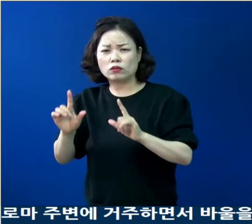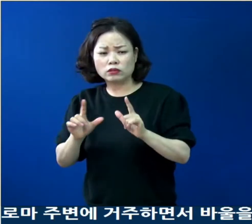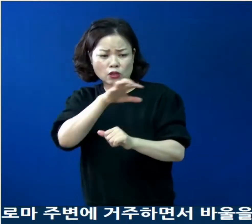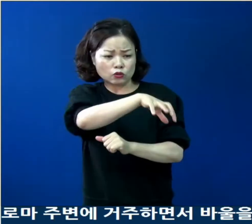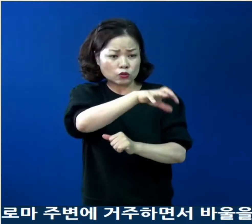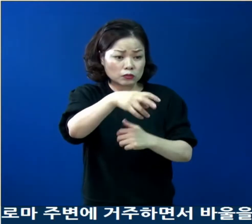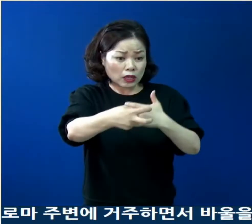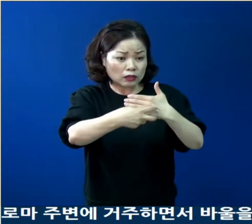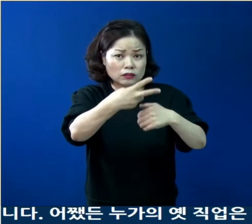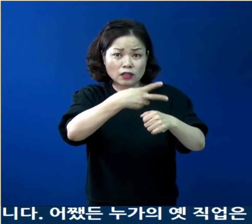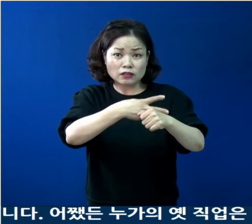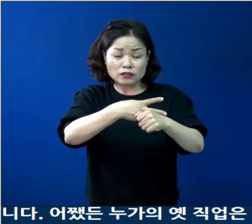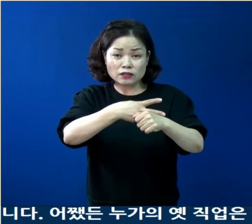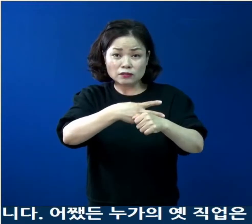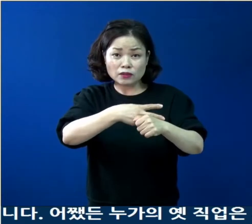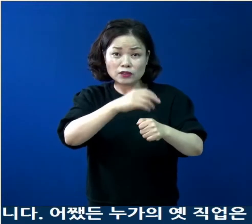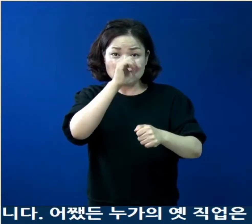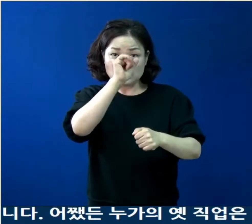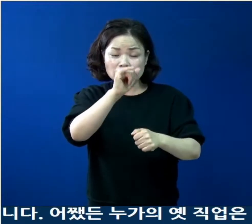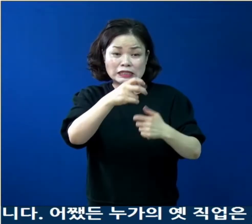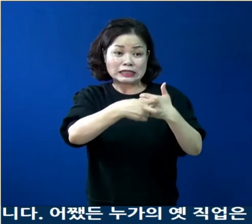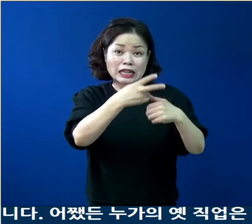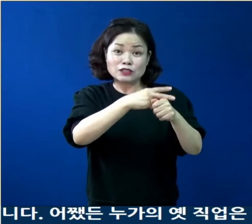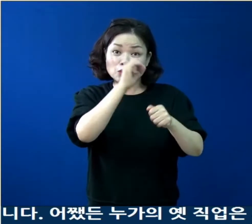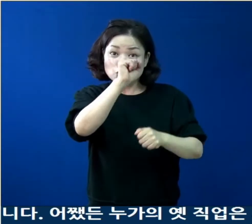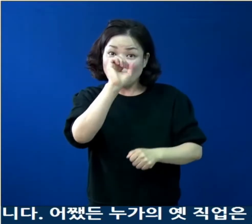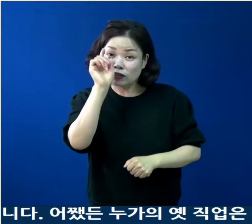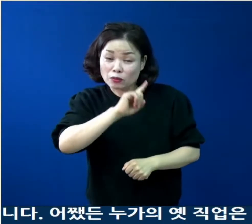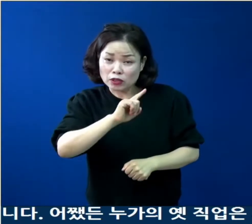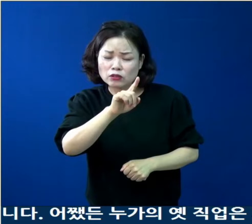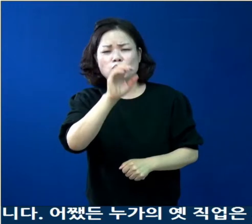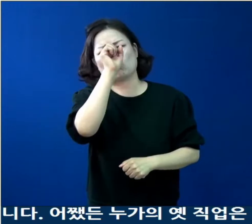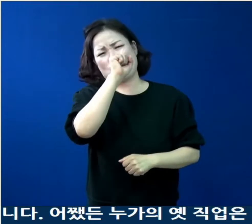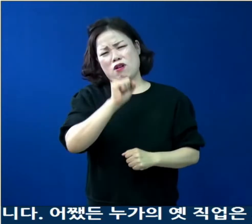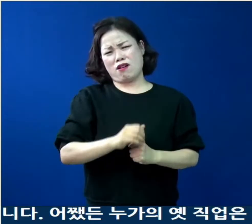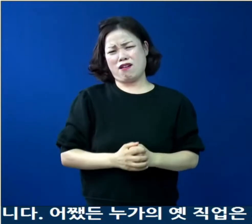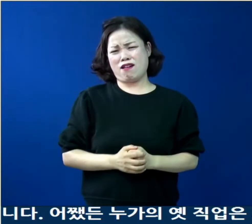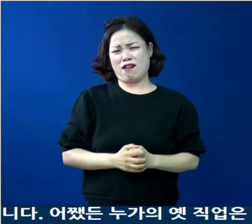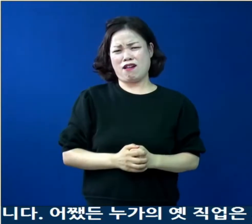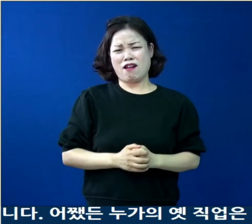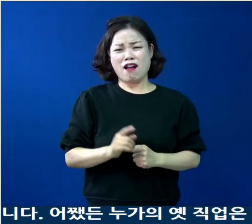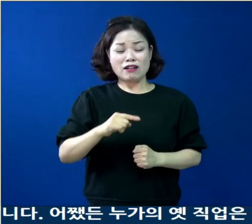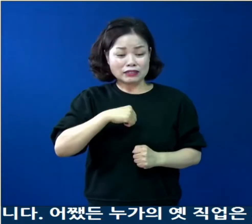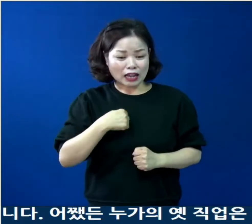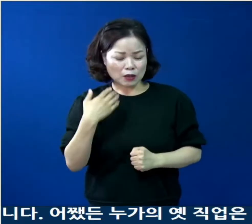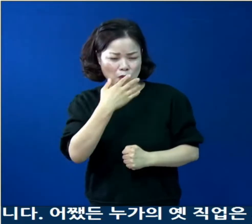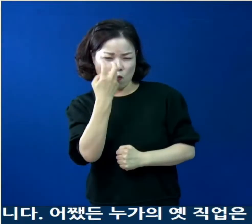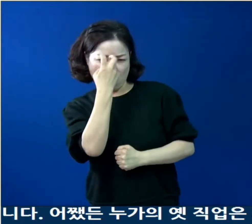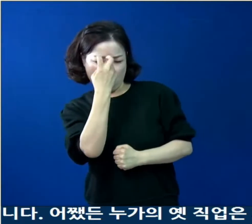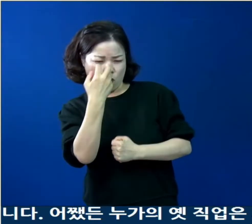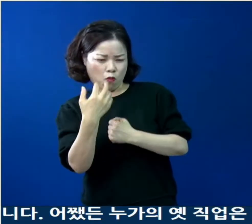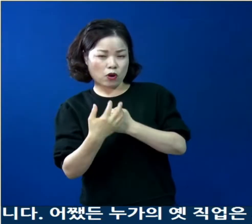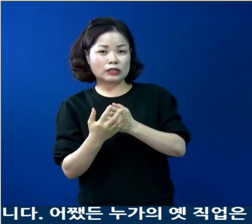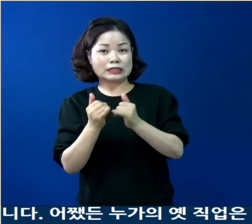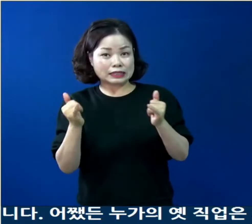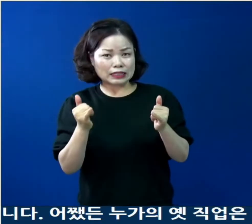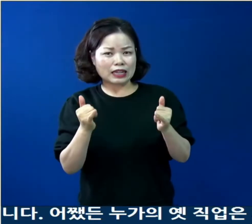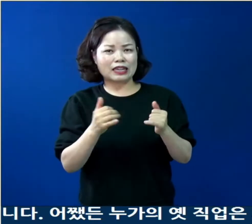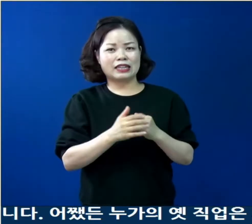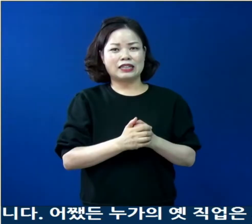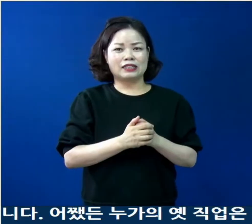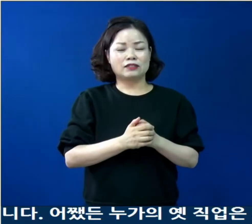주변에 의사가 있으면 마음이 든든하겠습니까? 아니겠습니까? 든든하겠죠. 아무래도 자기의 몸을 돌봐줄 수 있는 인물이